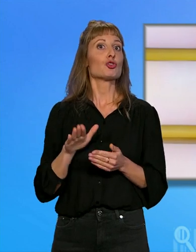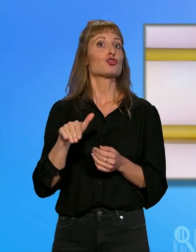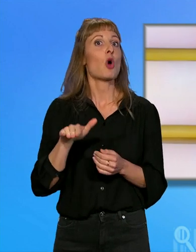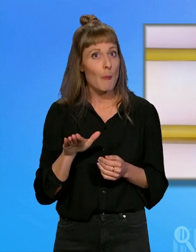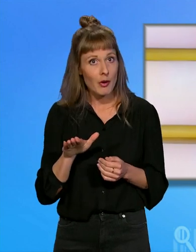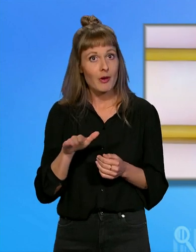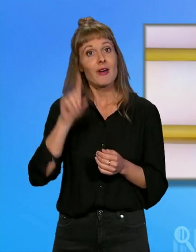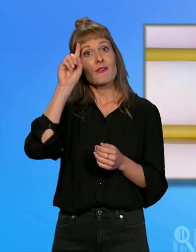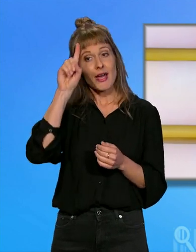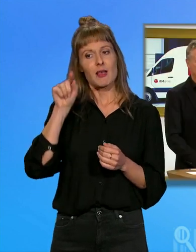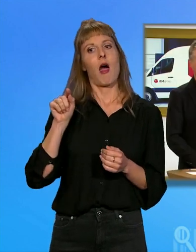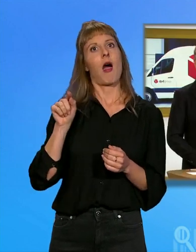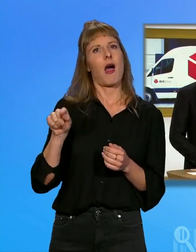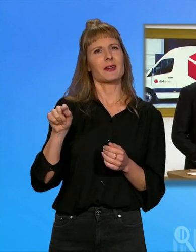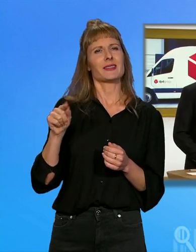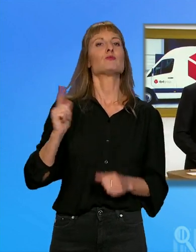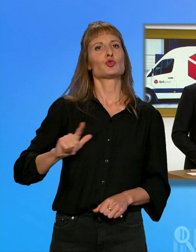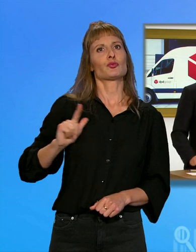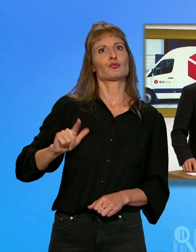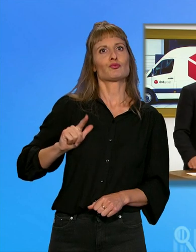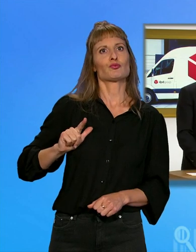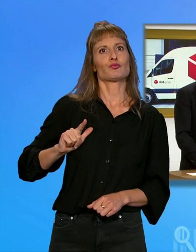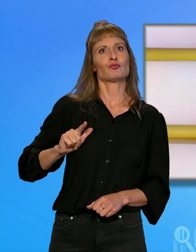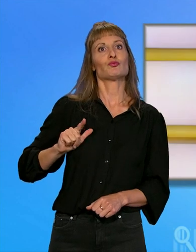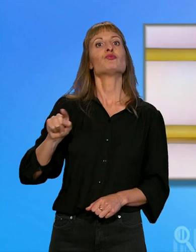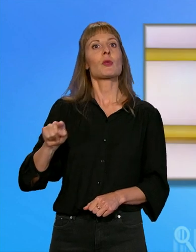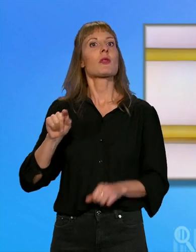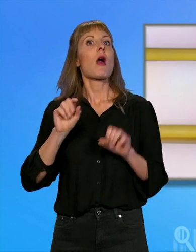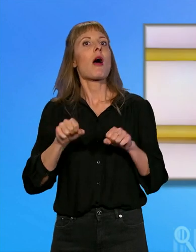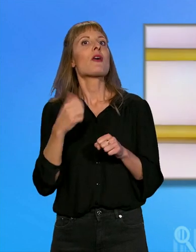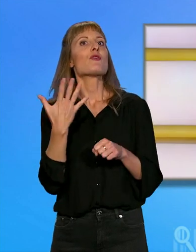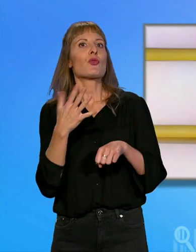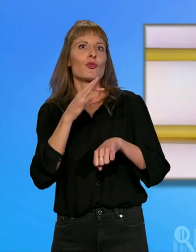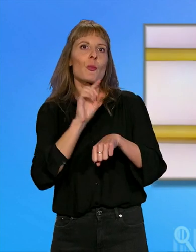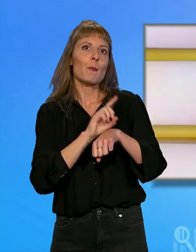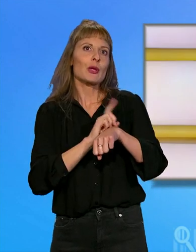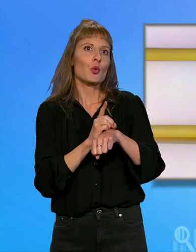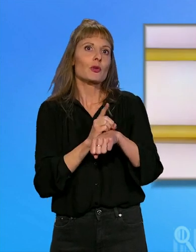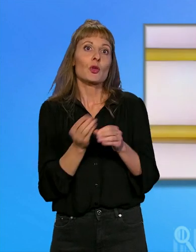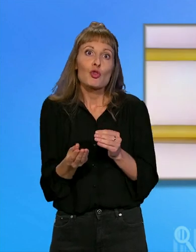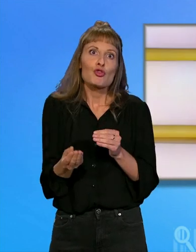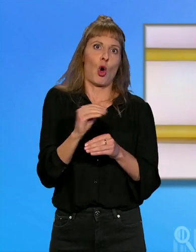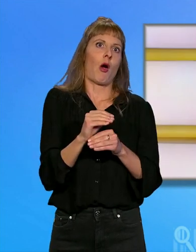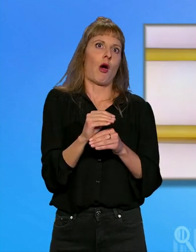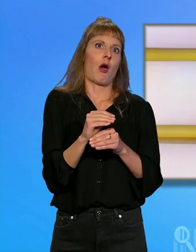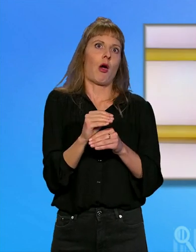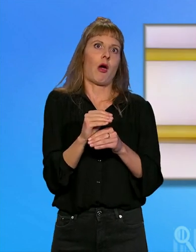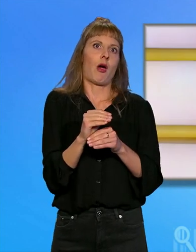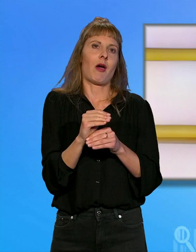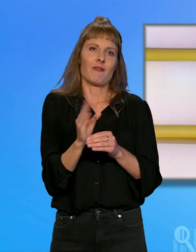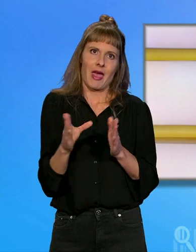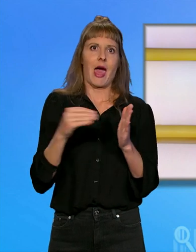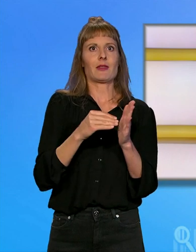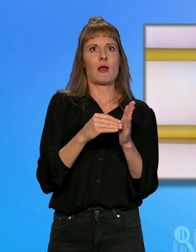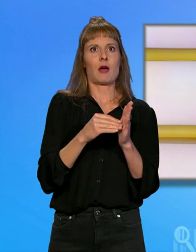Wenn er weiß, bei dem Lieferpartner stehe ich an der Rampe, kann er 5 Minuten extra dazugeben. Das ist ein Lieferversprechen des Fahrers,